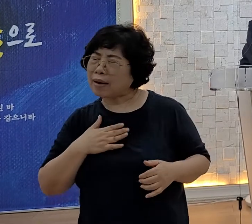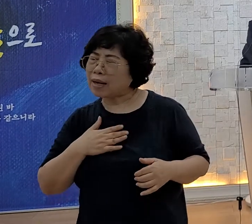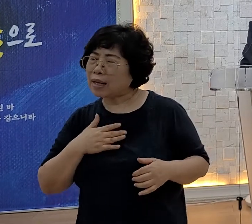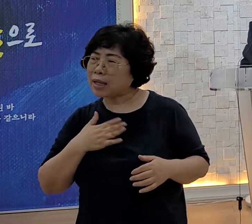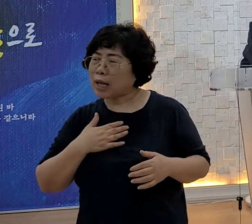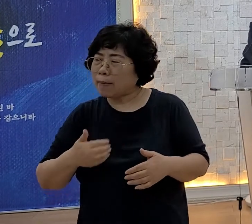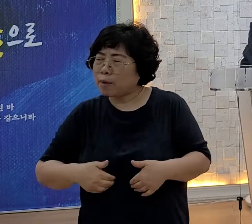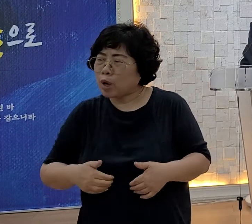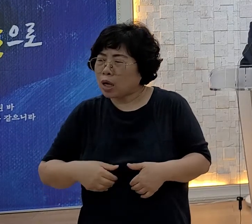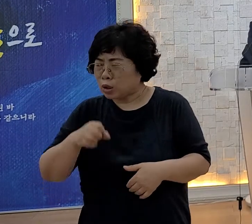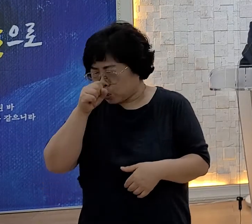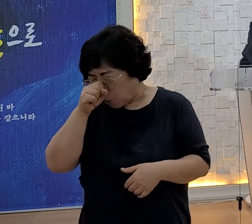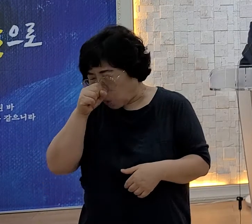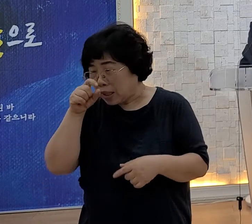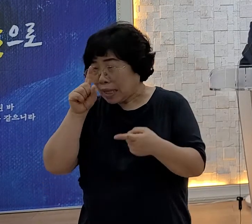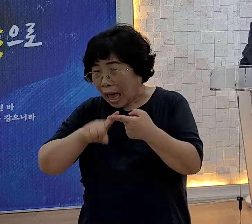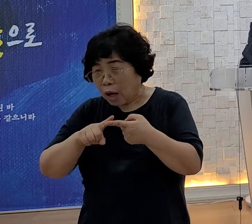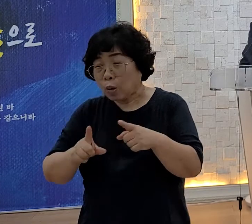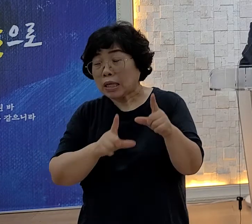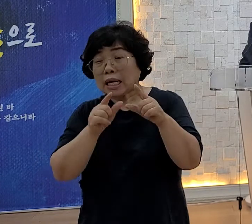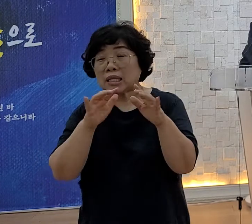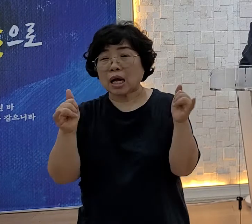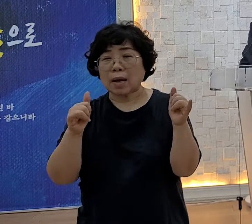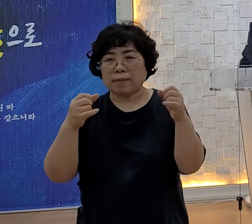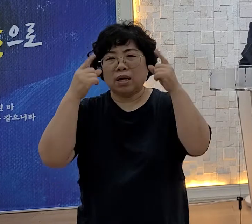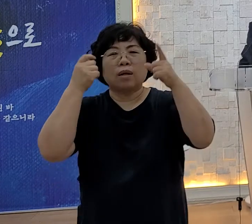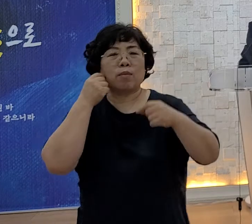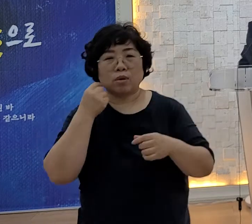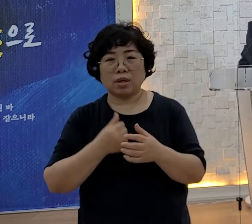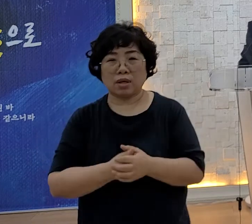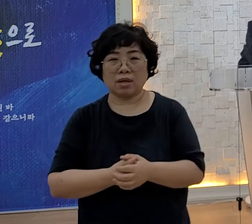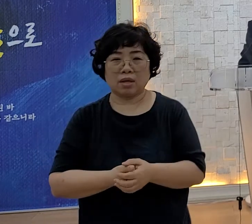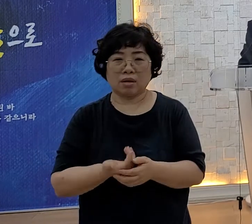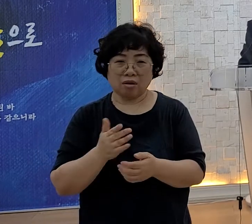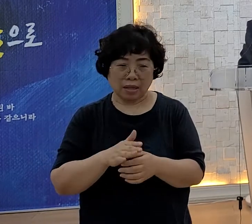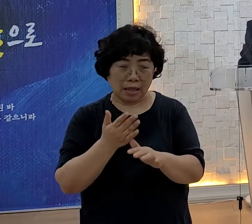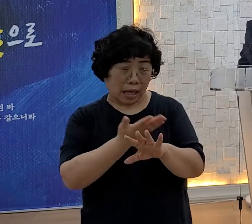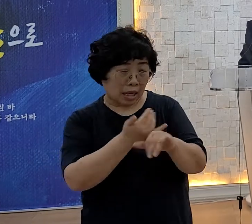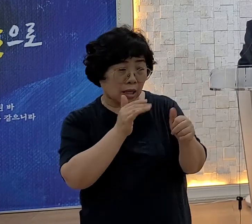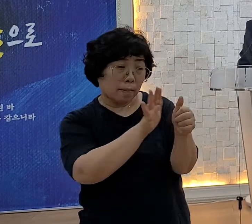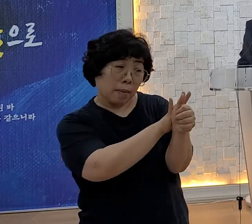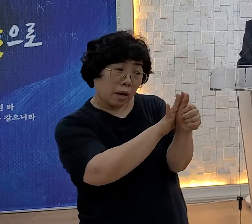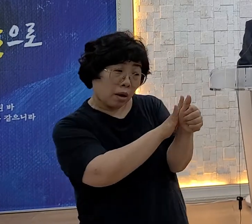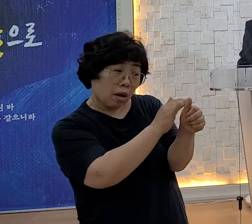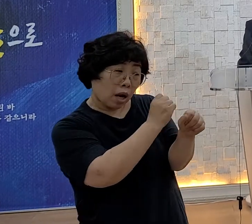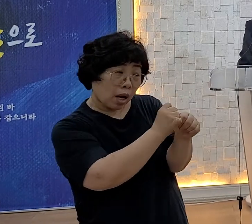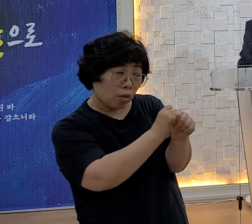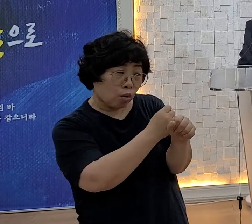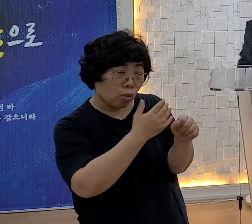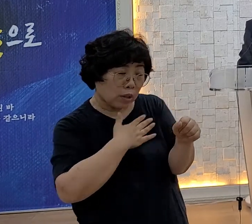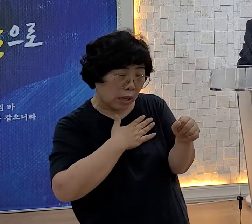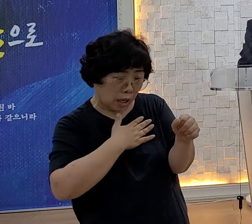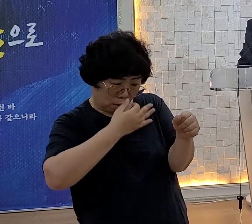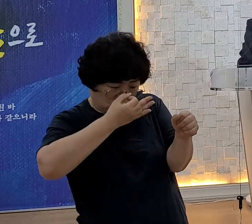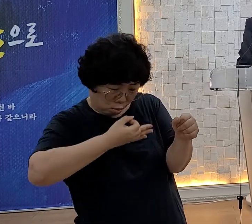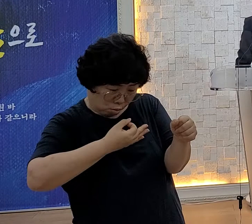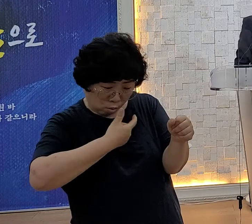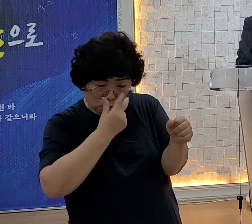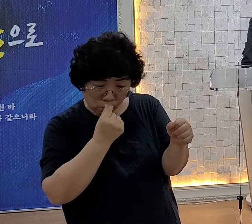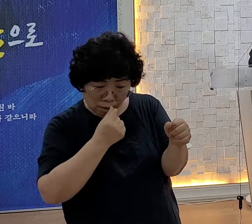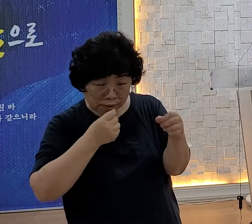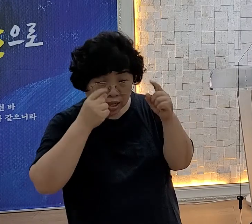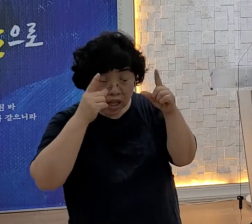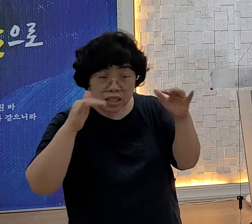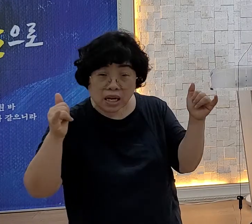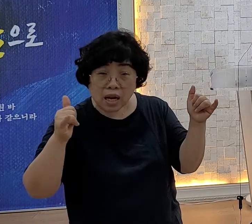늦게 깨닫게 되거나 못 깨닫습니다. 그런데 조금 그래도 남을 배려할 줄 알고 나 자신에 대해 부족함을 알고